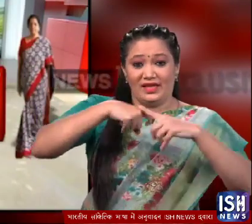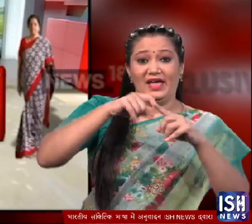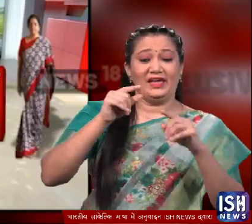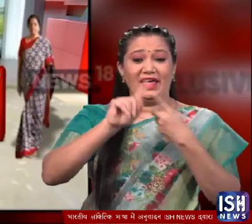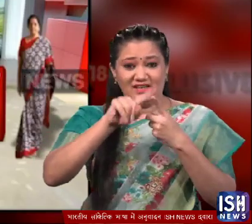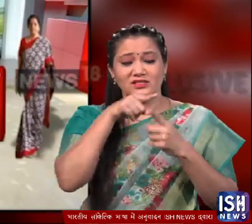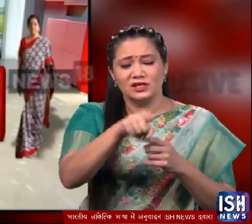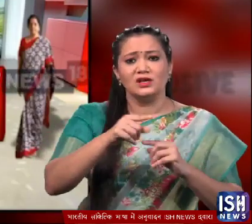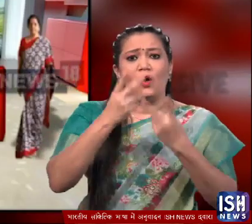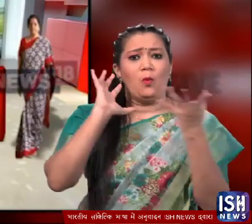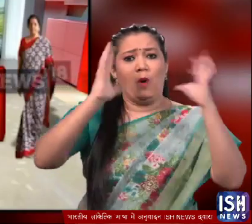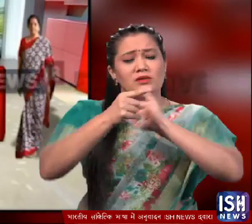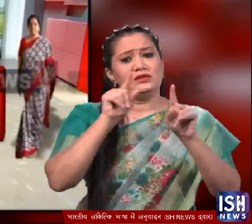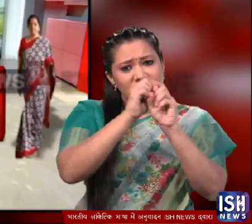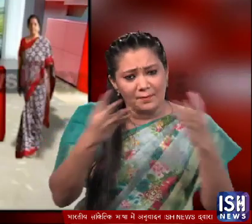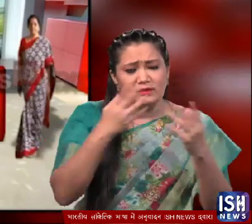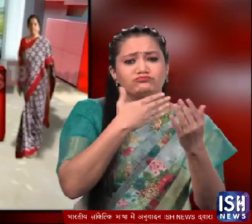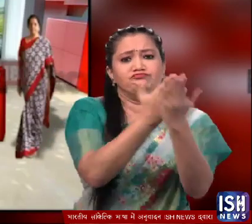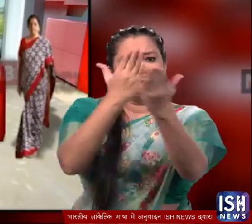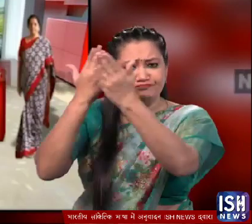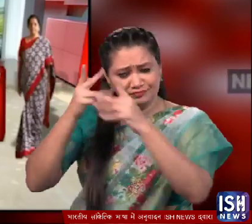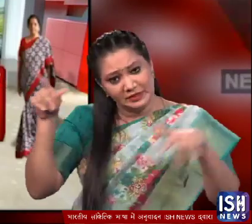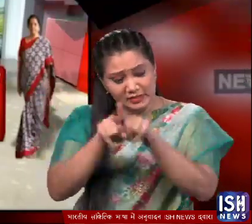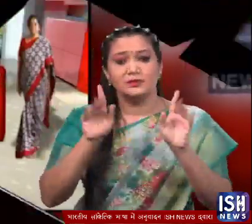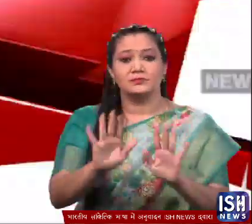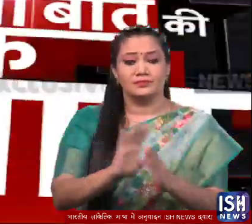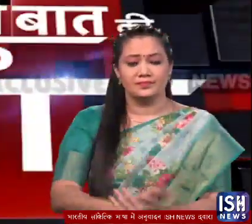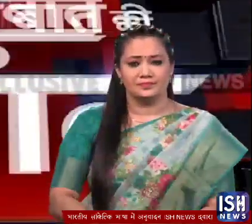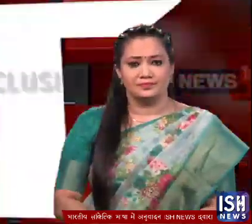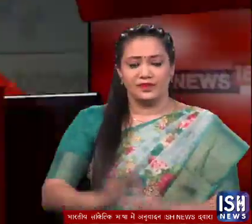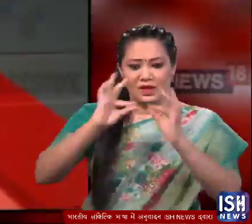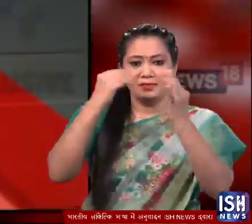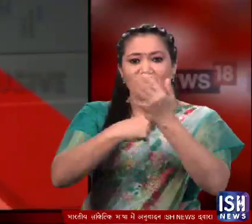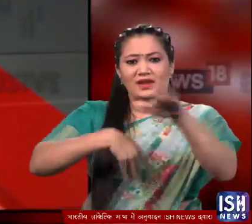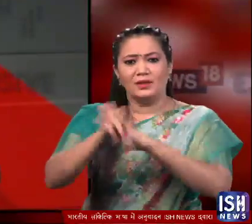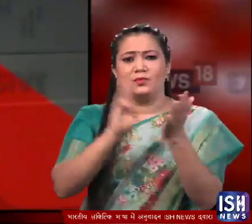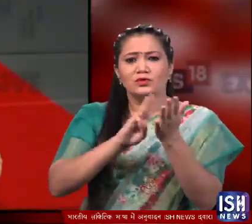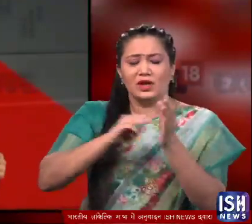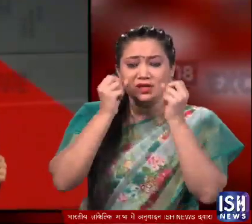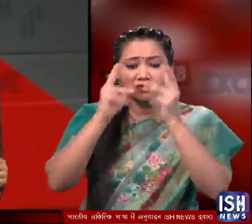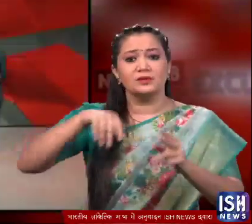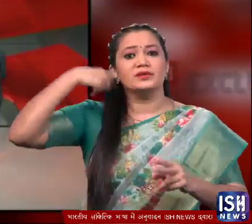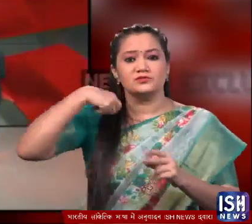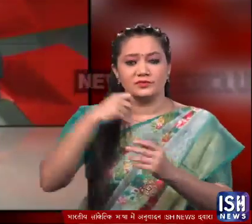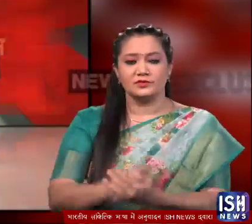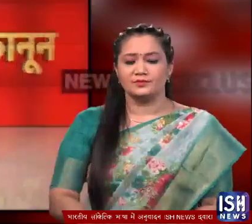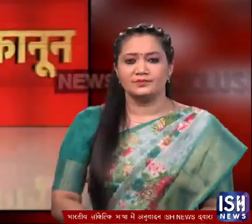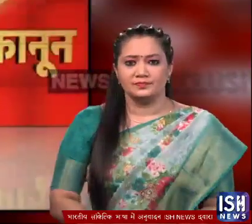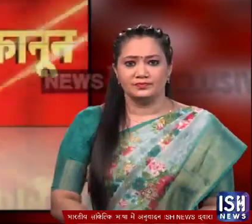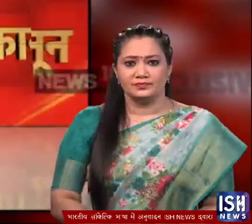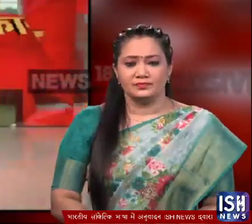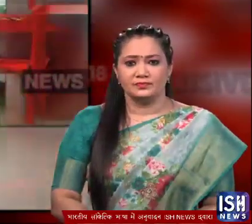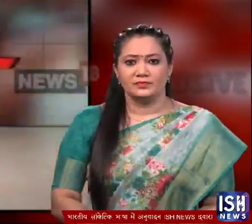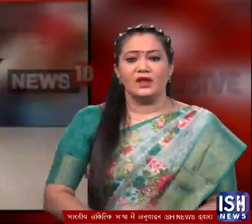इसके लिए दुनिया के कई देशों में कानूनी मोर्चा भी खोला हुआ है। बिहार के मोतिहारी से एक हैरान करने वाली तस्वीर सामने आई। वहां